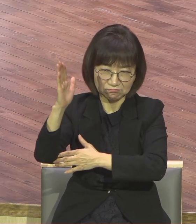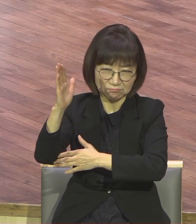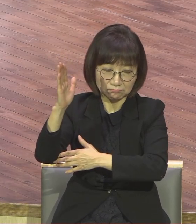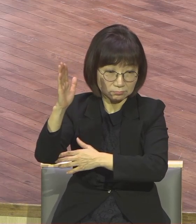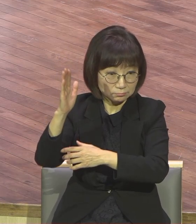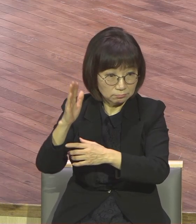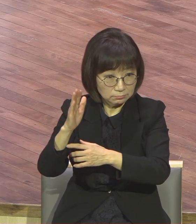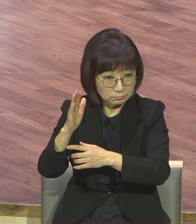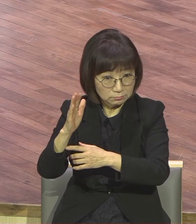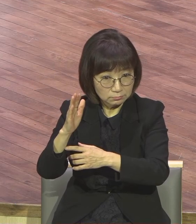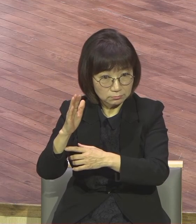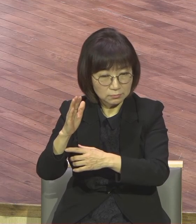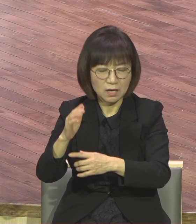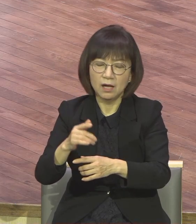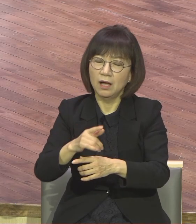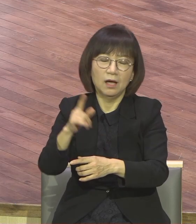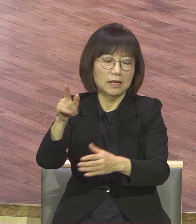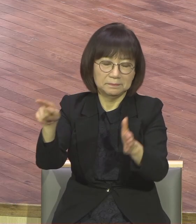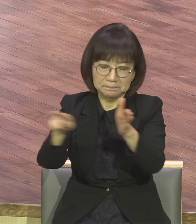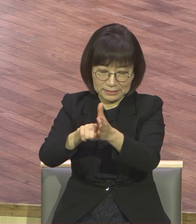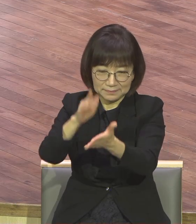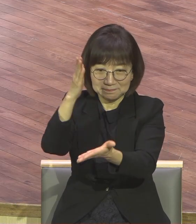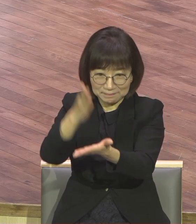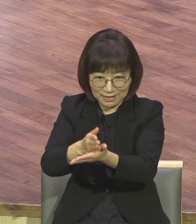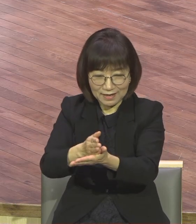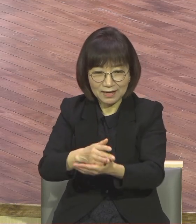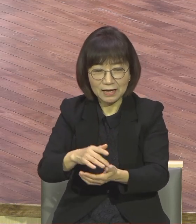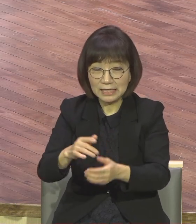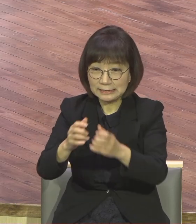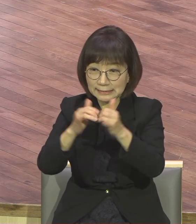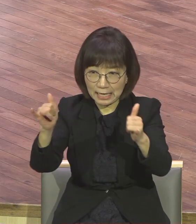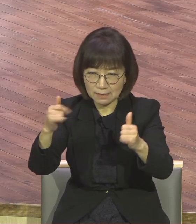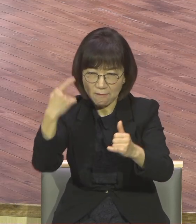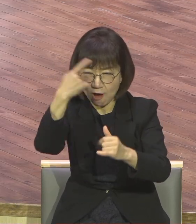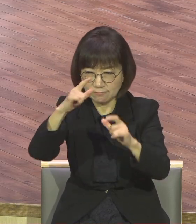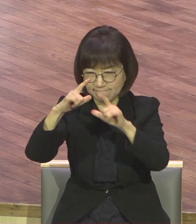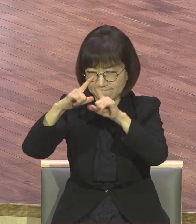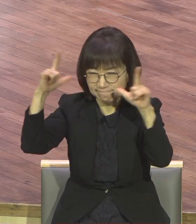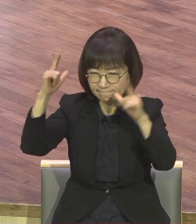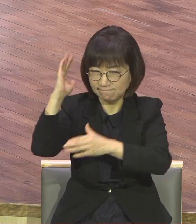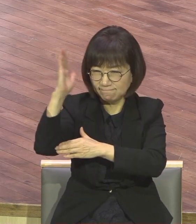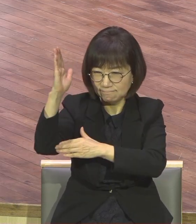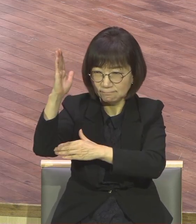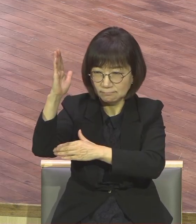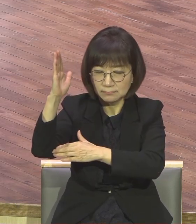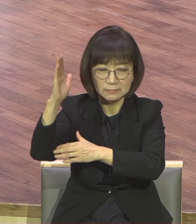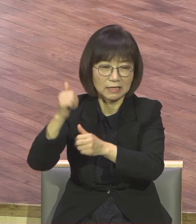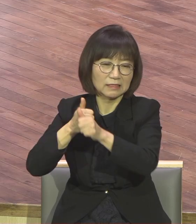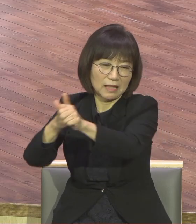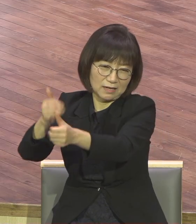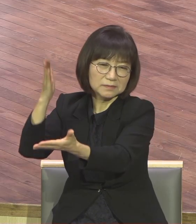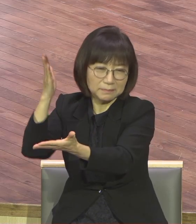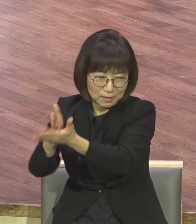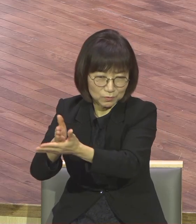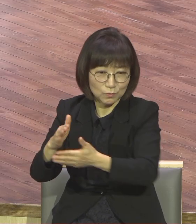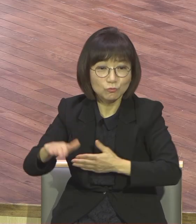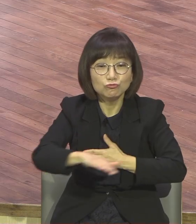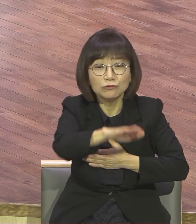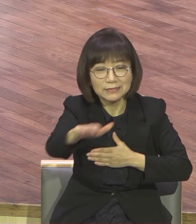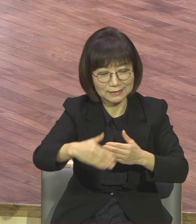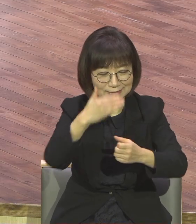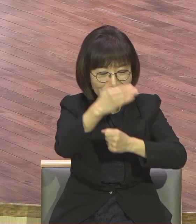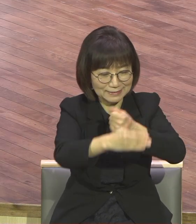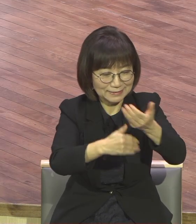우리는요, 언제나 어디를 돌아가야 되느냐, 성경을 믿어야 돼요, 성경을. 솔라 스크립추라.